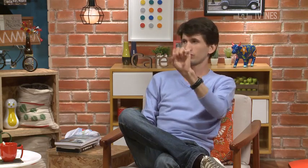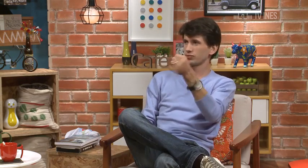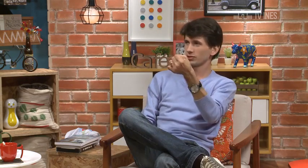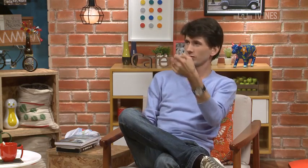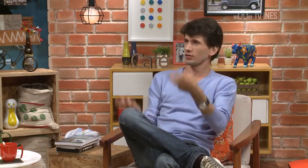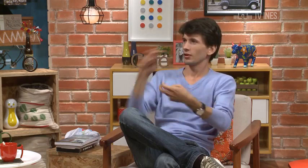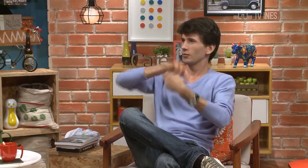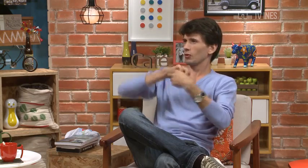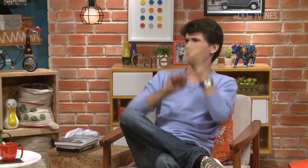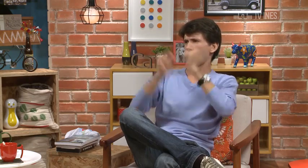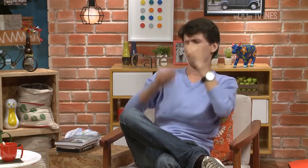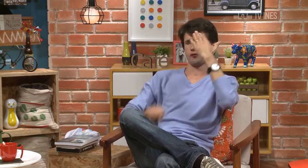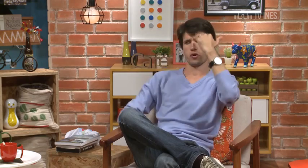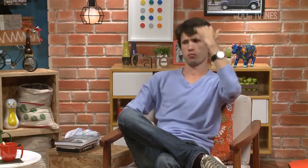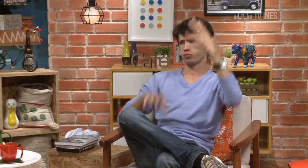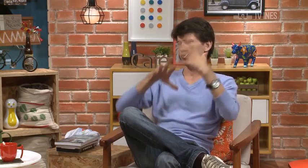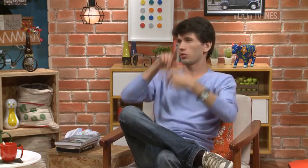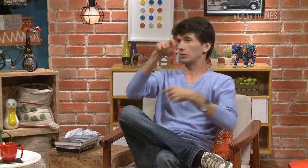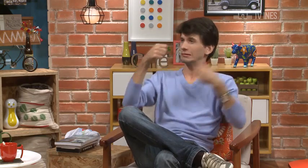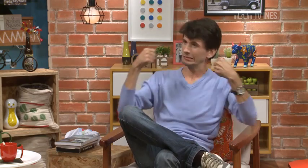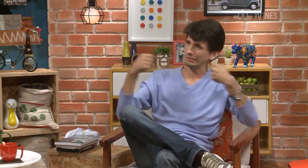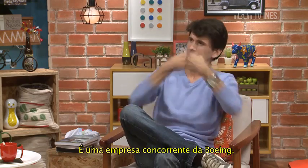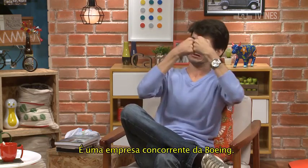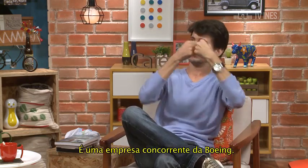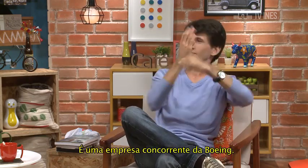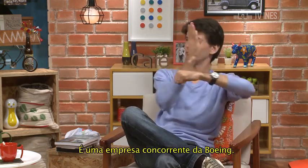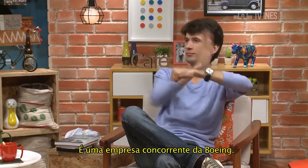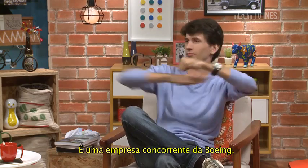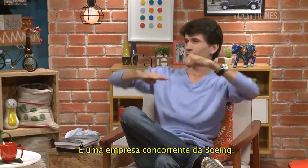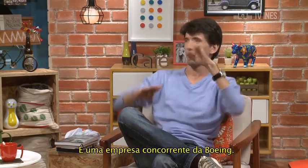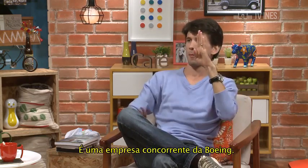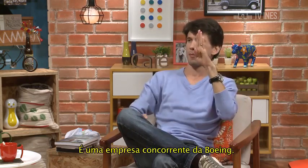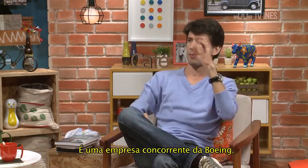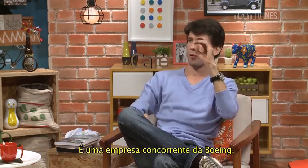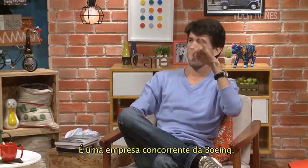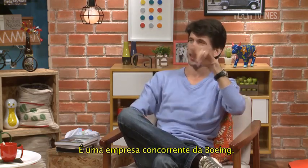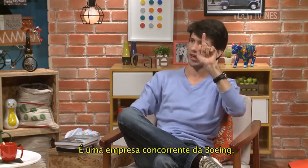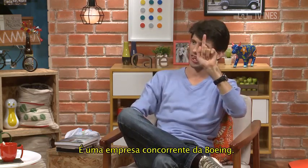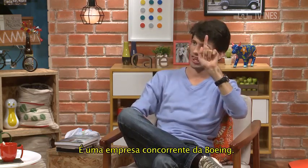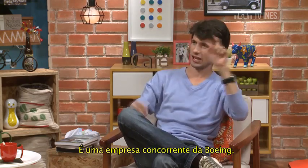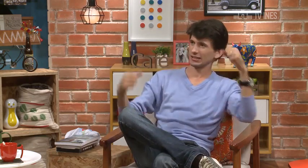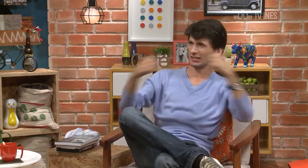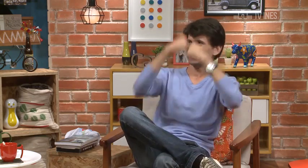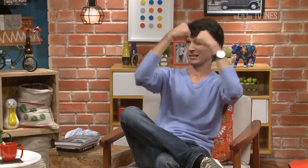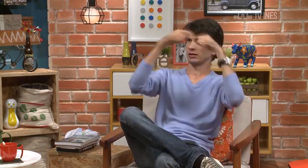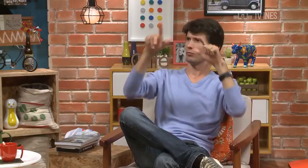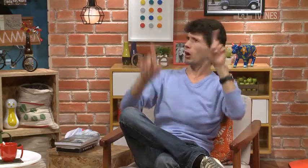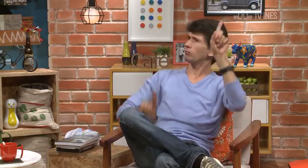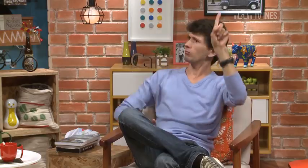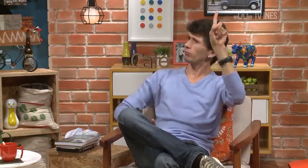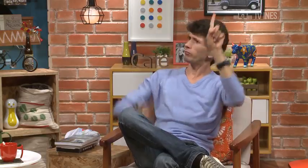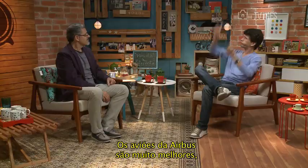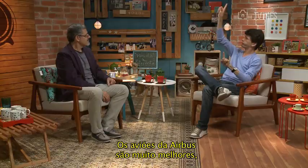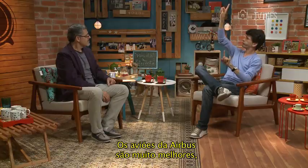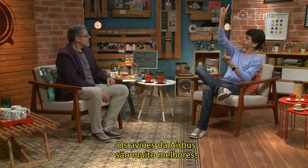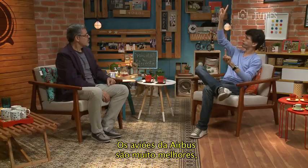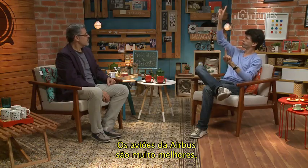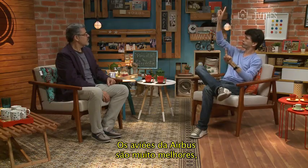E aí e é uma empresa concorrente da Boeing e os aviões da air bus